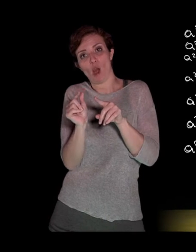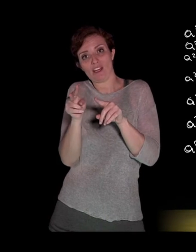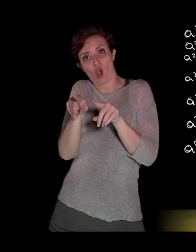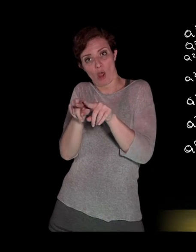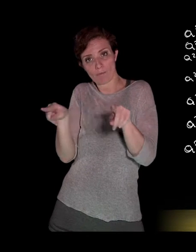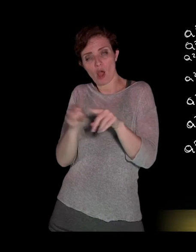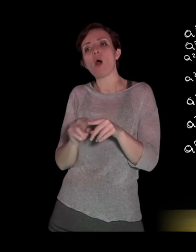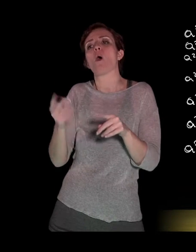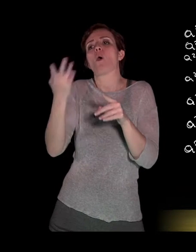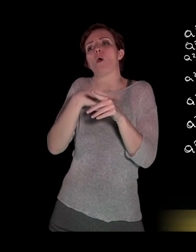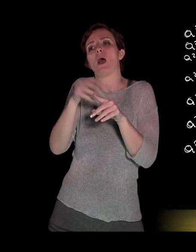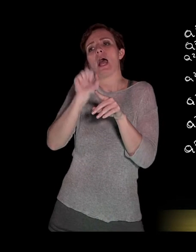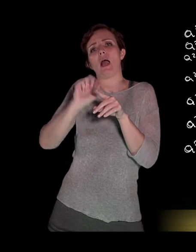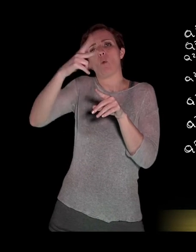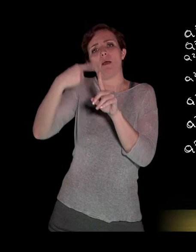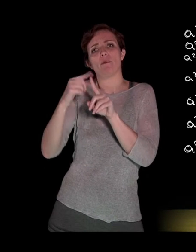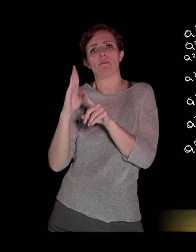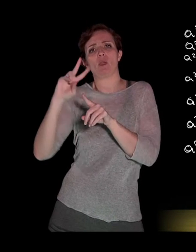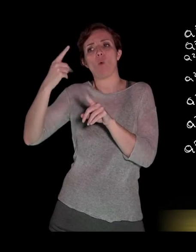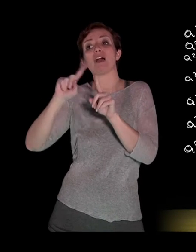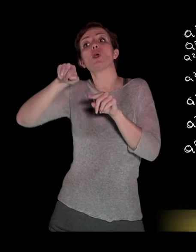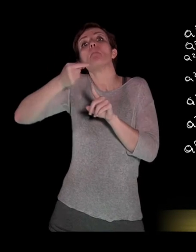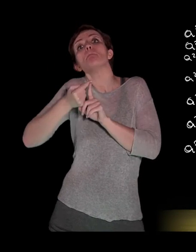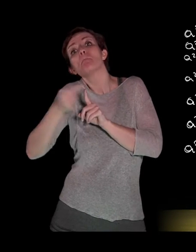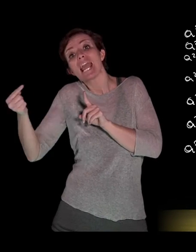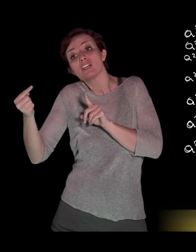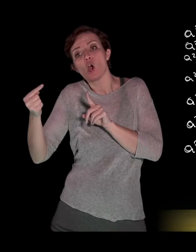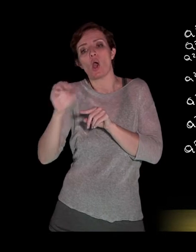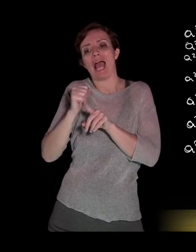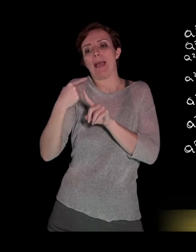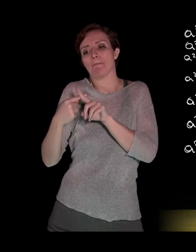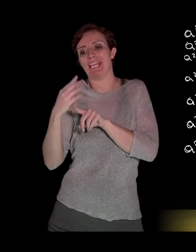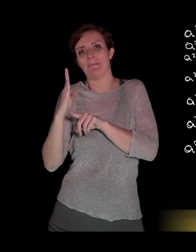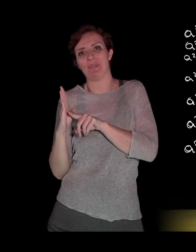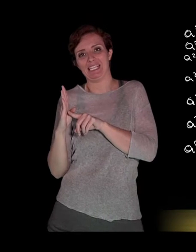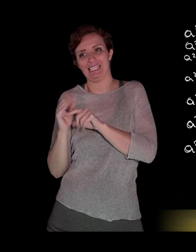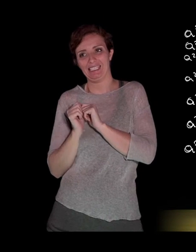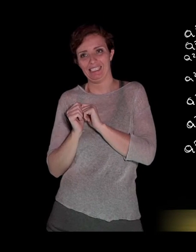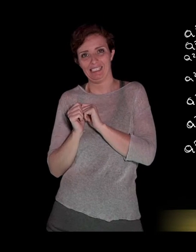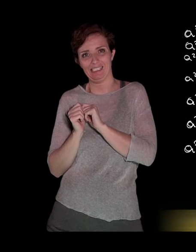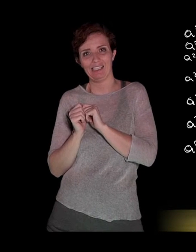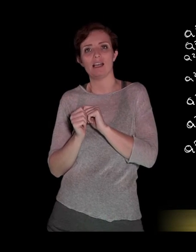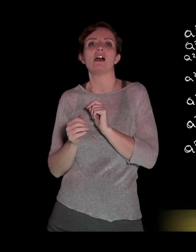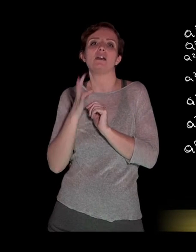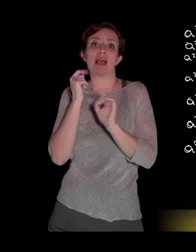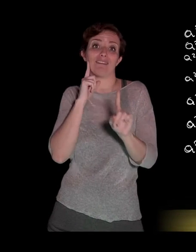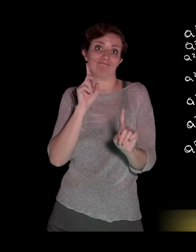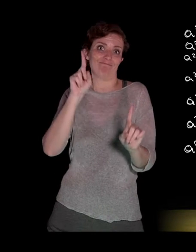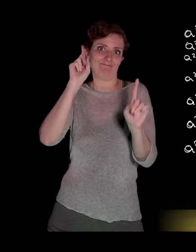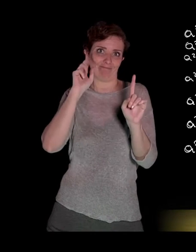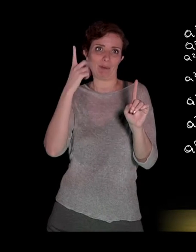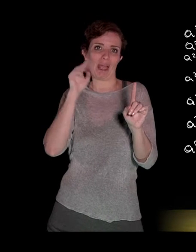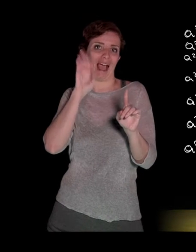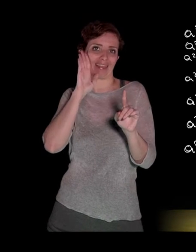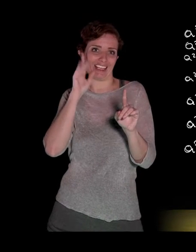della seconda base meno il prodotto tra le le basi un caveat va dato per quanto riguarda questo polinomio Perché può